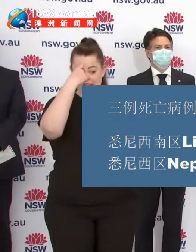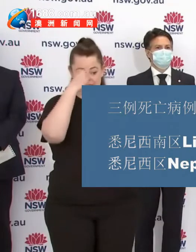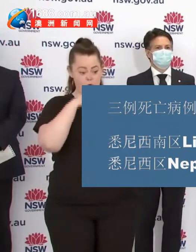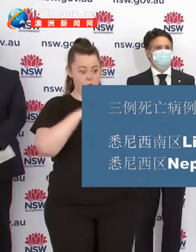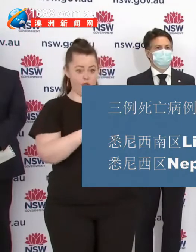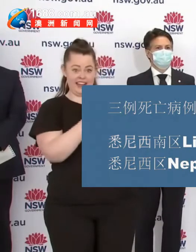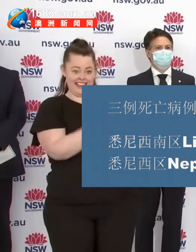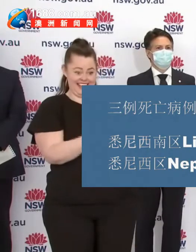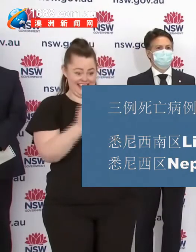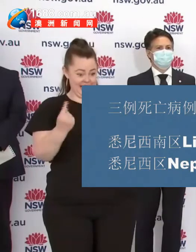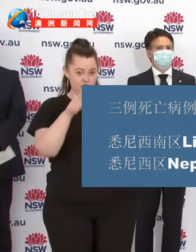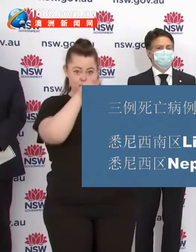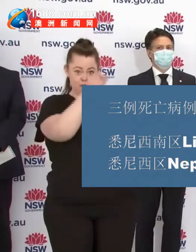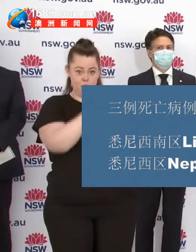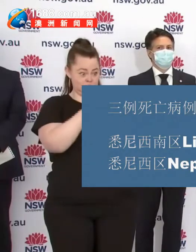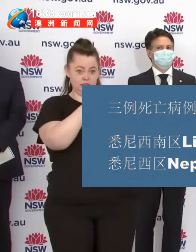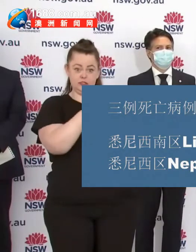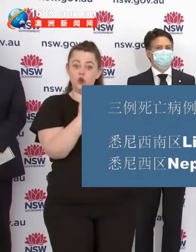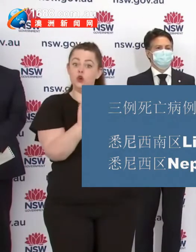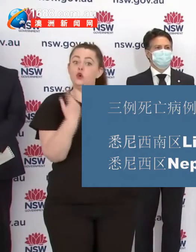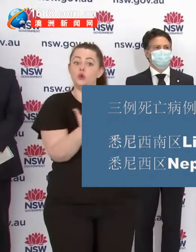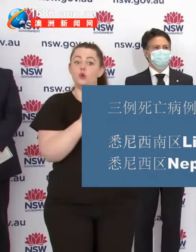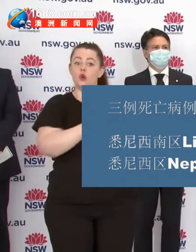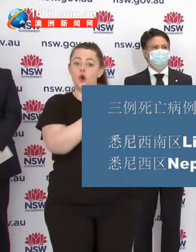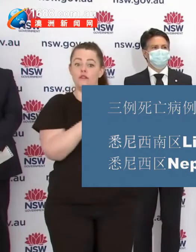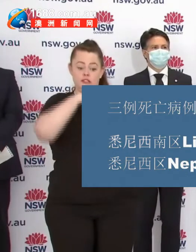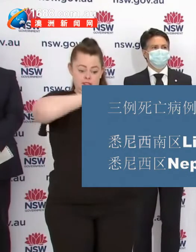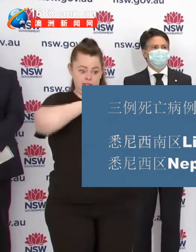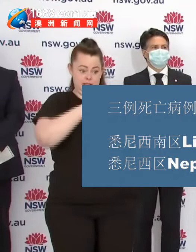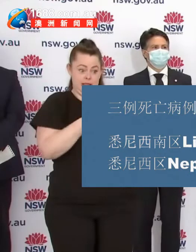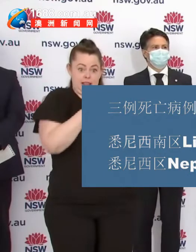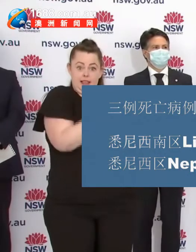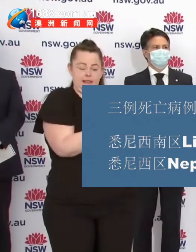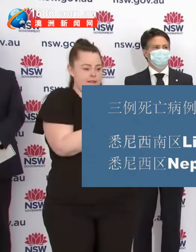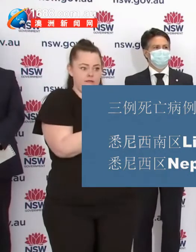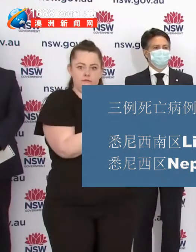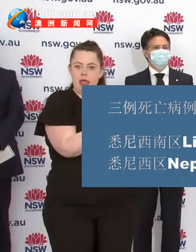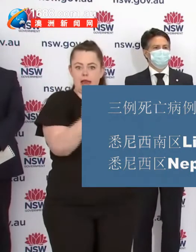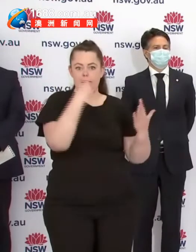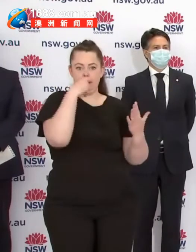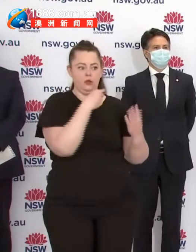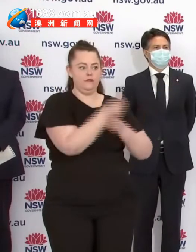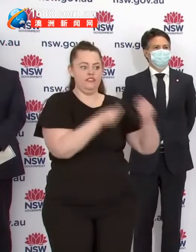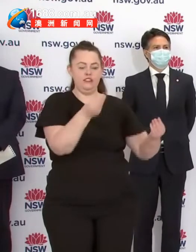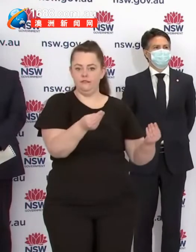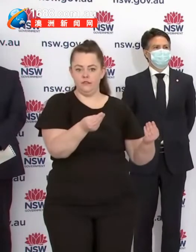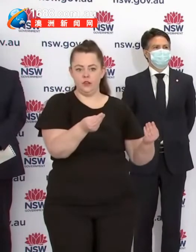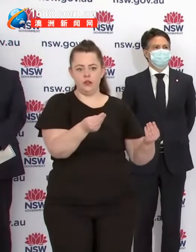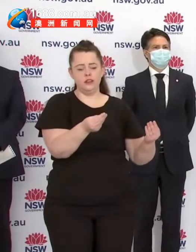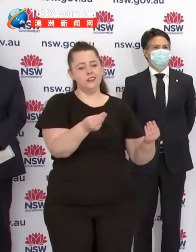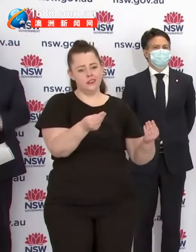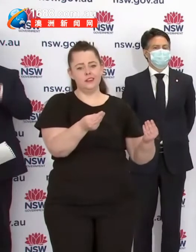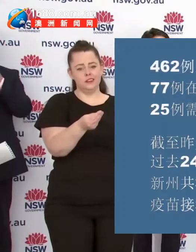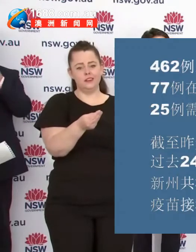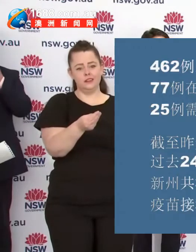是悉尼西南区 Liverpool 医院60多岁男性，悉尼西区 Nepean 医院2名70多岁男性。截至目